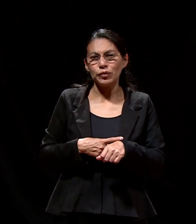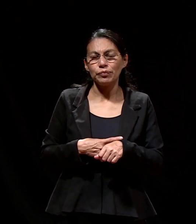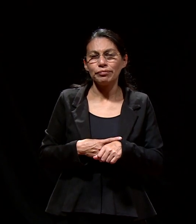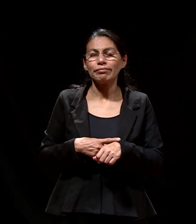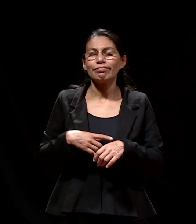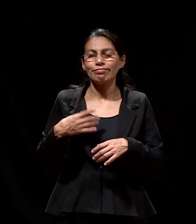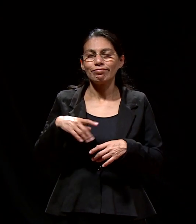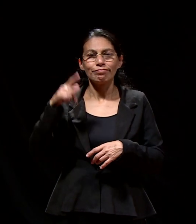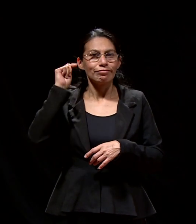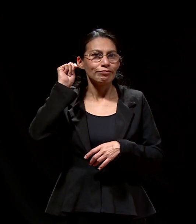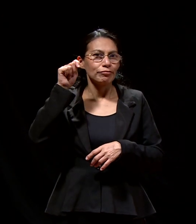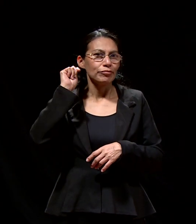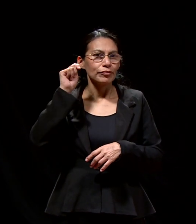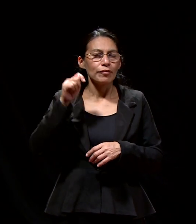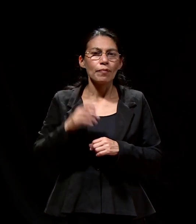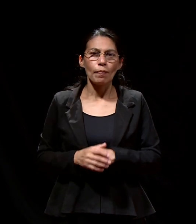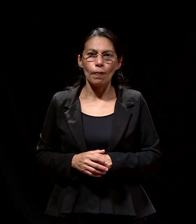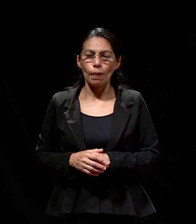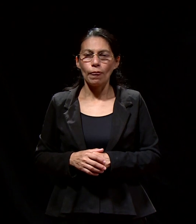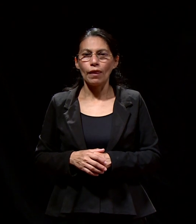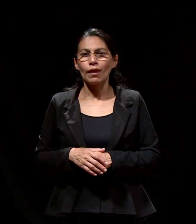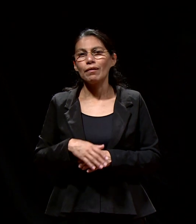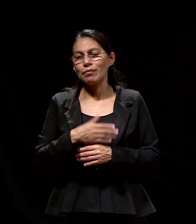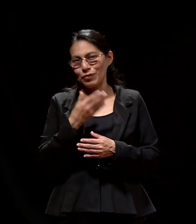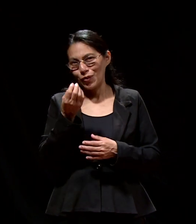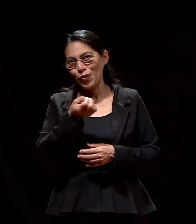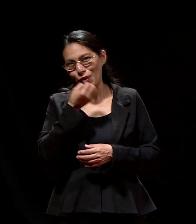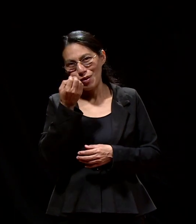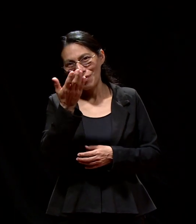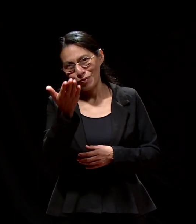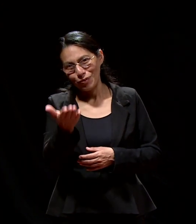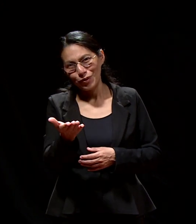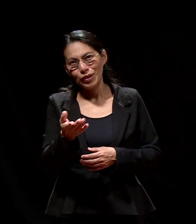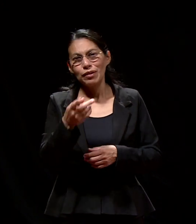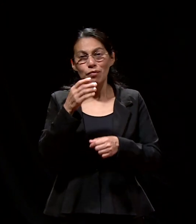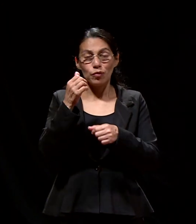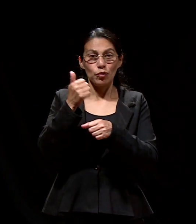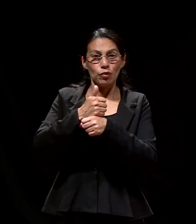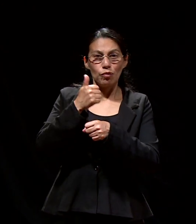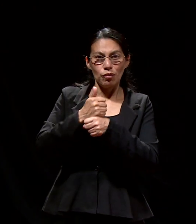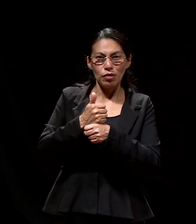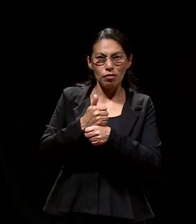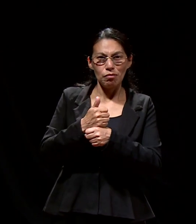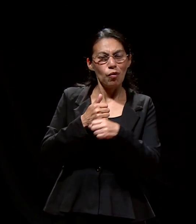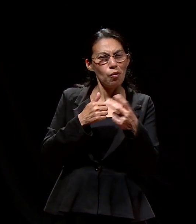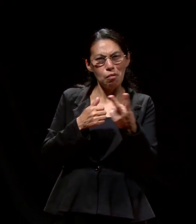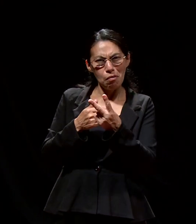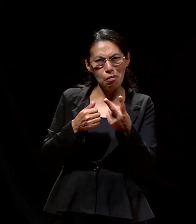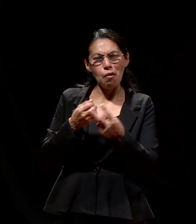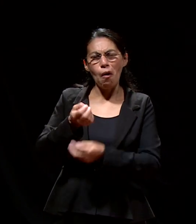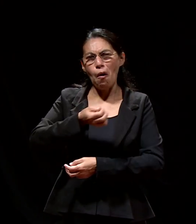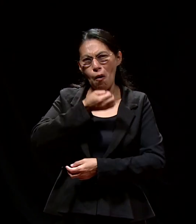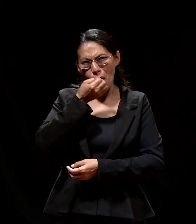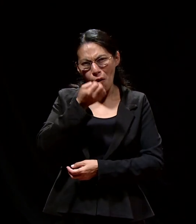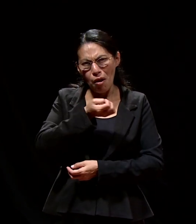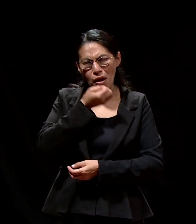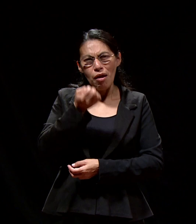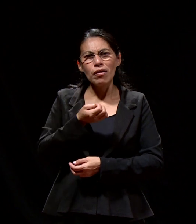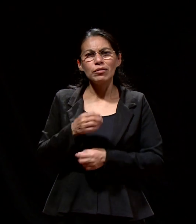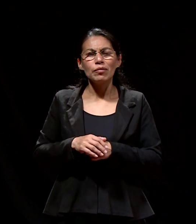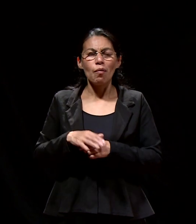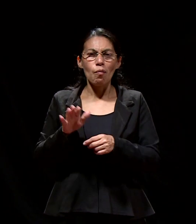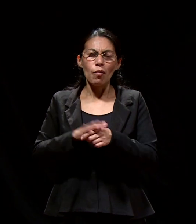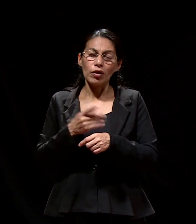encuentra en Tabasco Benjamín vamos a estar orando por tu abuelito y también por ti eh porque los que piden